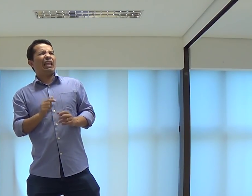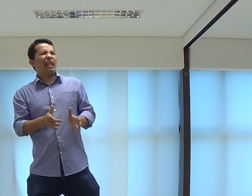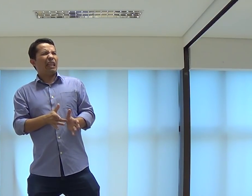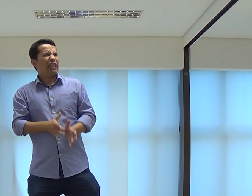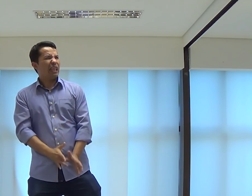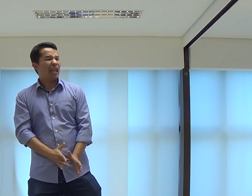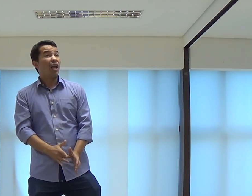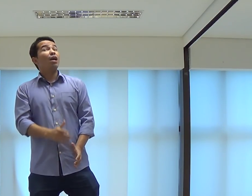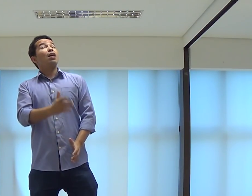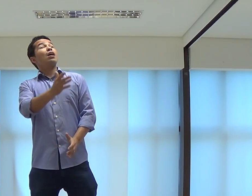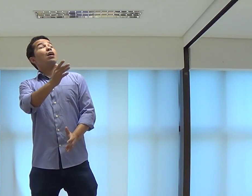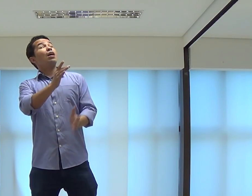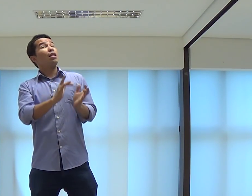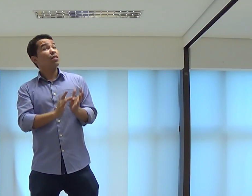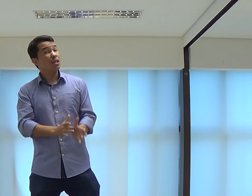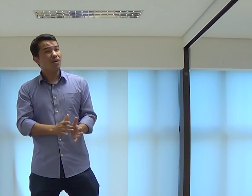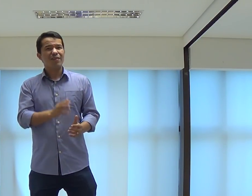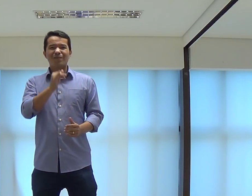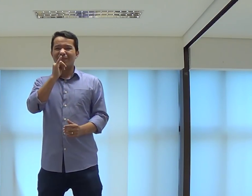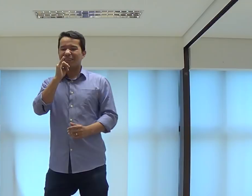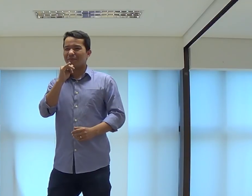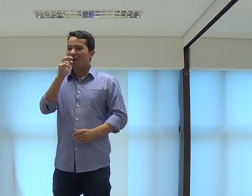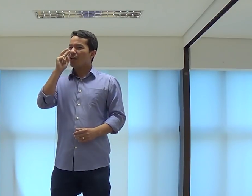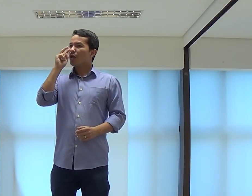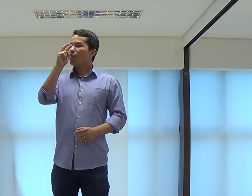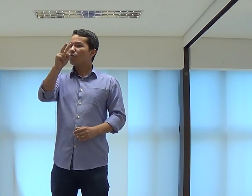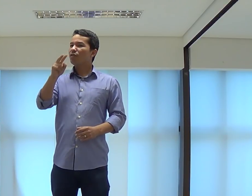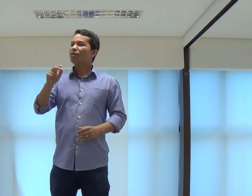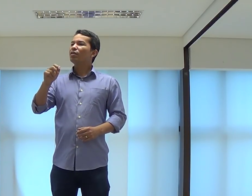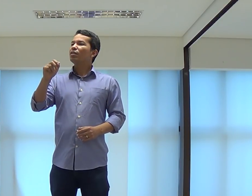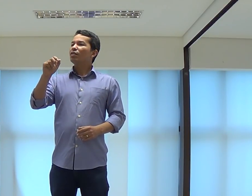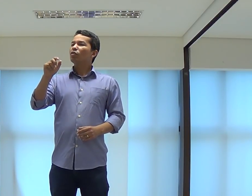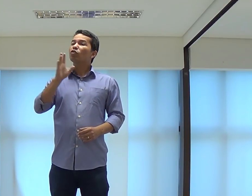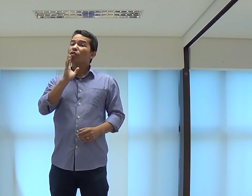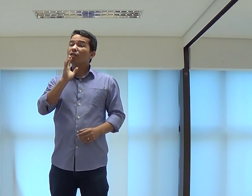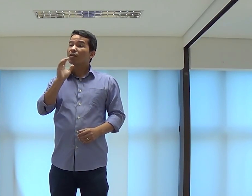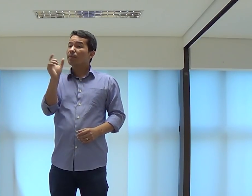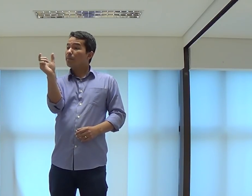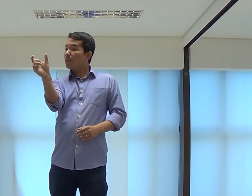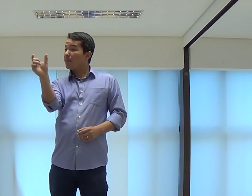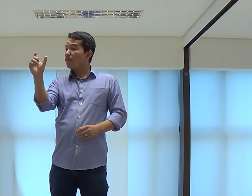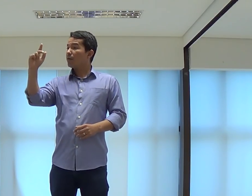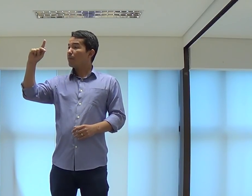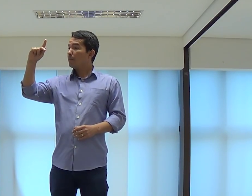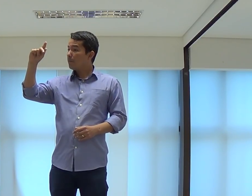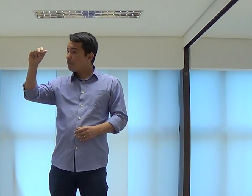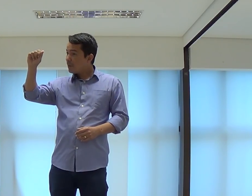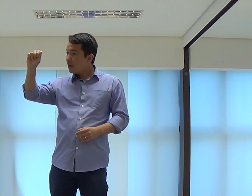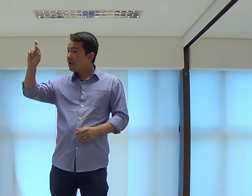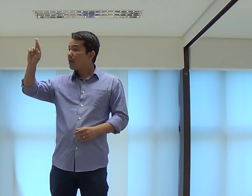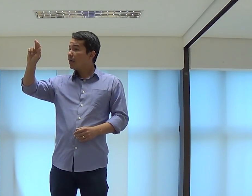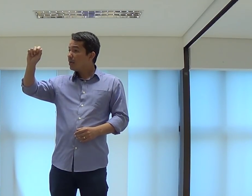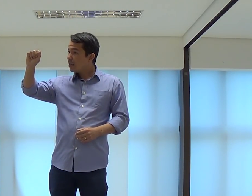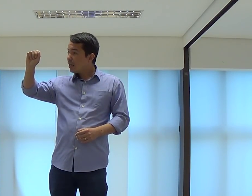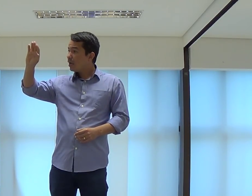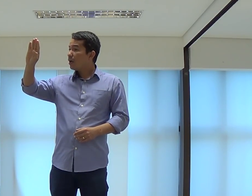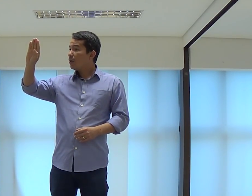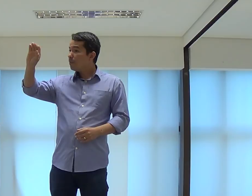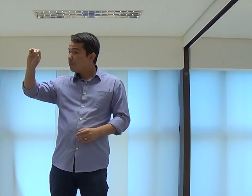aí? Hã? Ah, Natal? Ah, por exemplo, né? Vocês conhecem a palavra